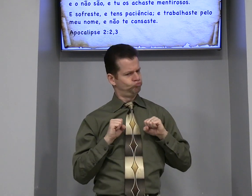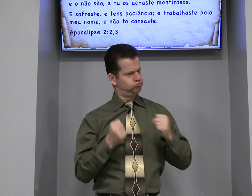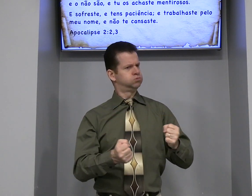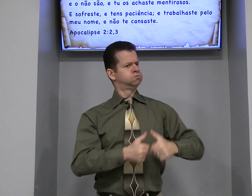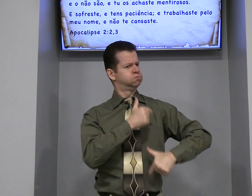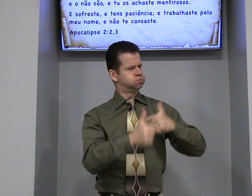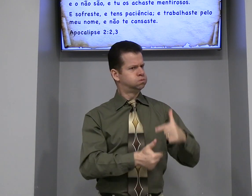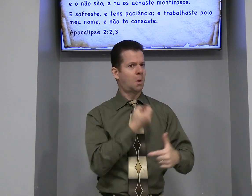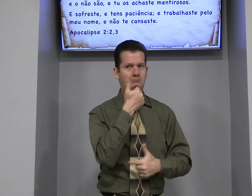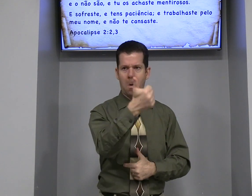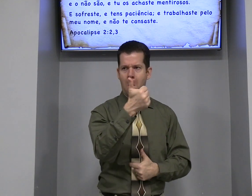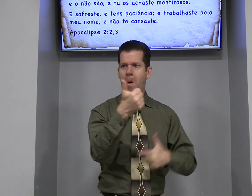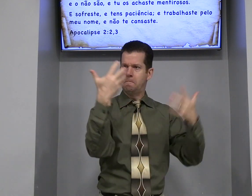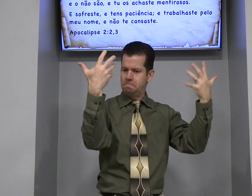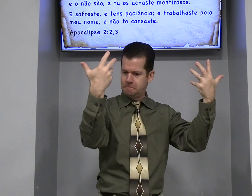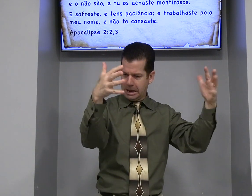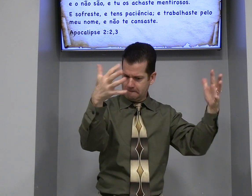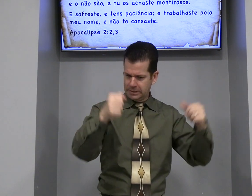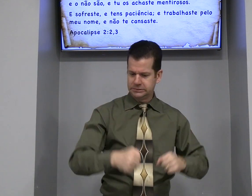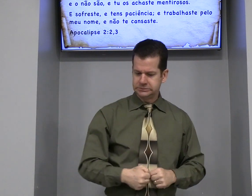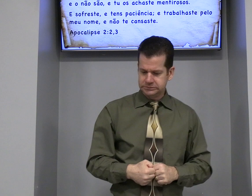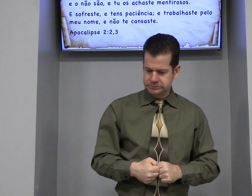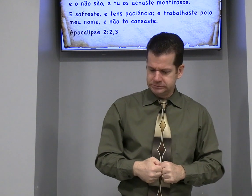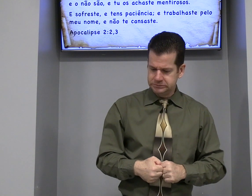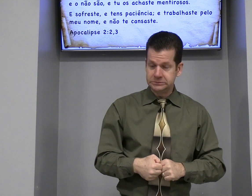eram trabalhadores, se esforçaram bem, parabéns.